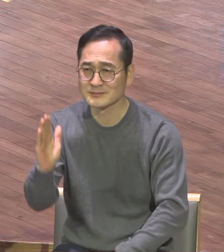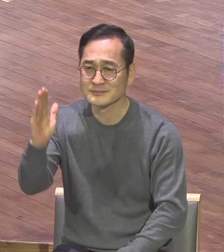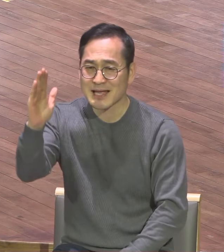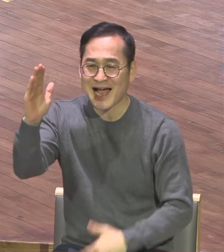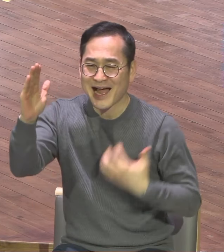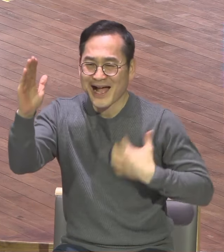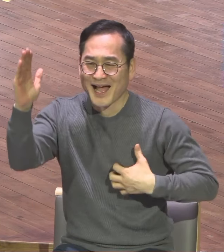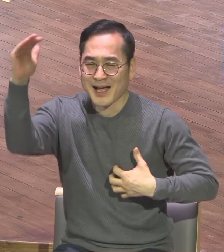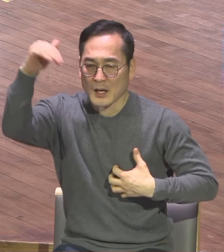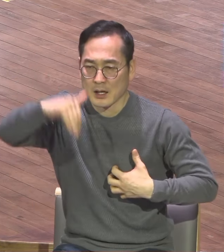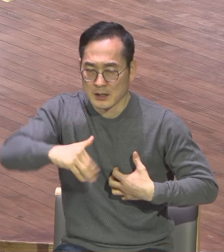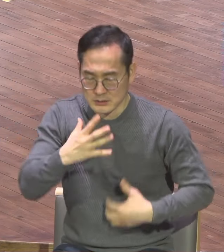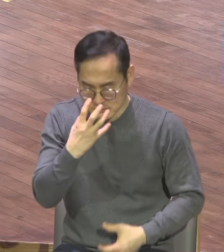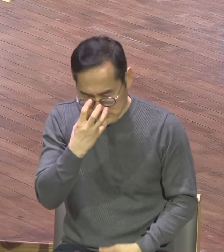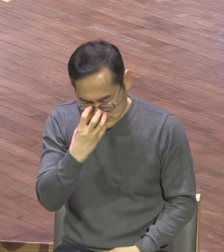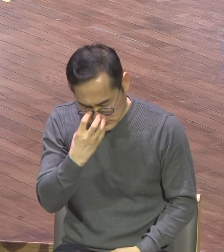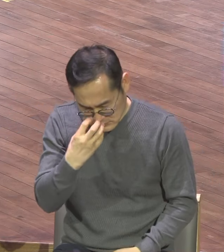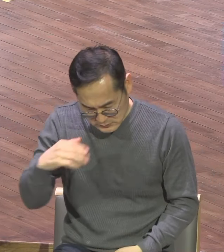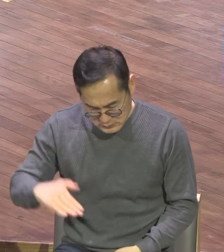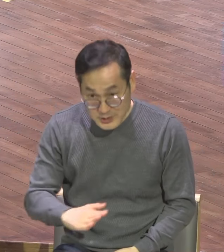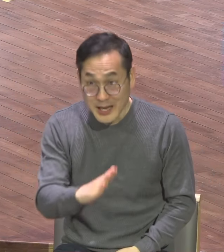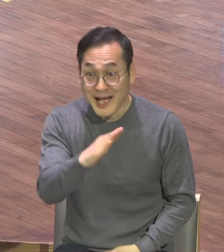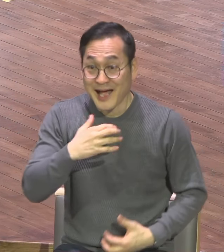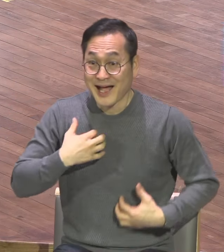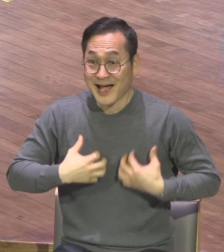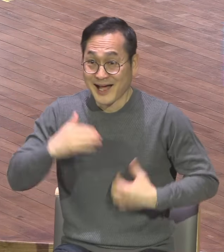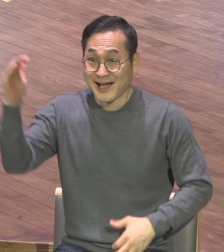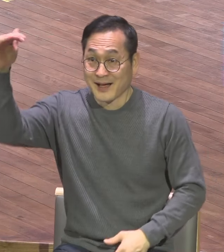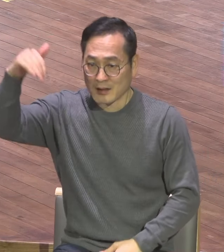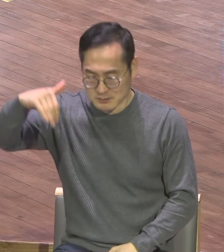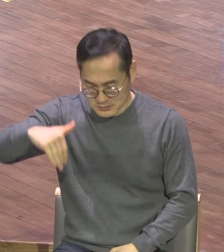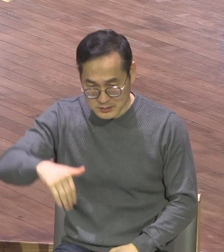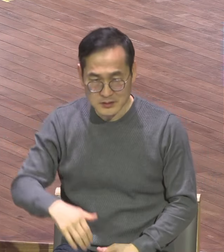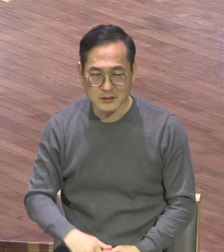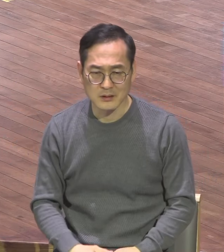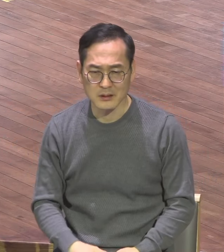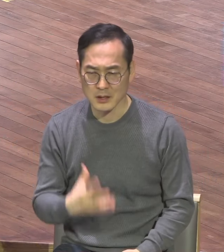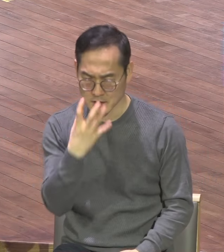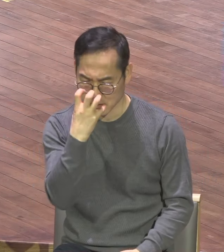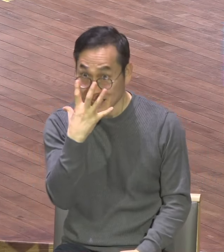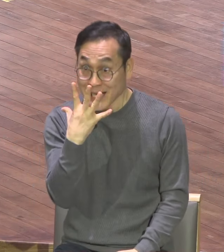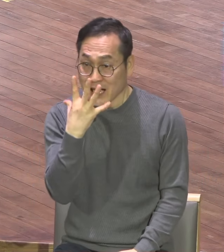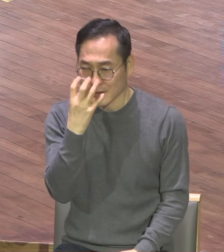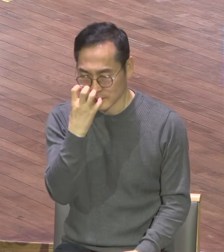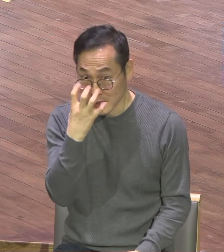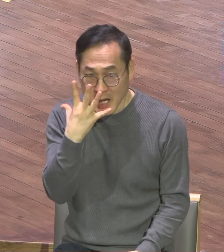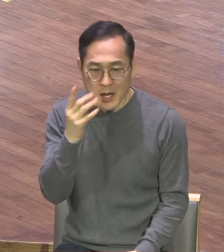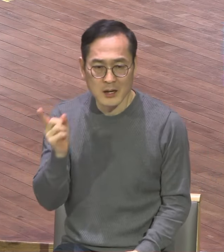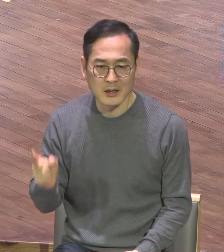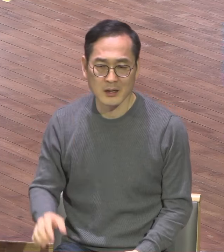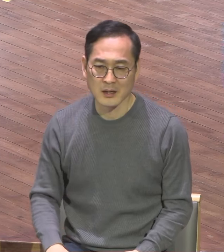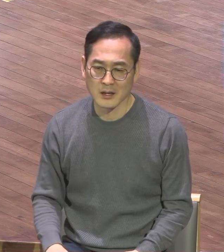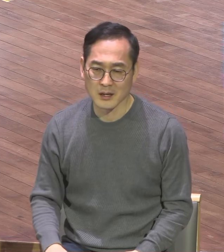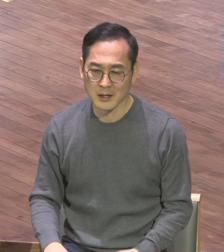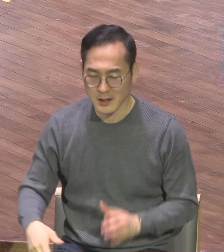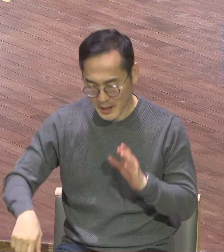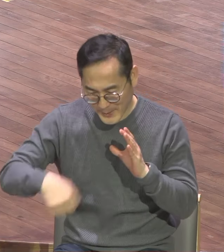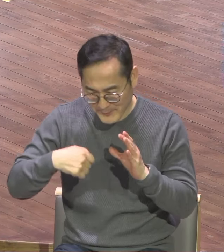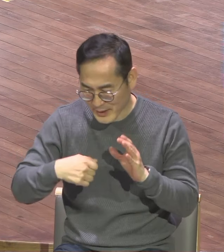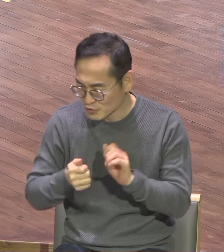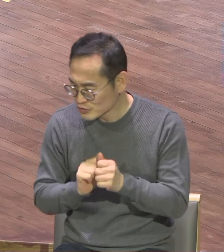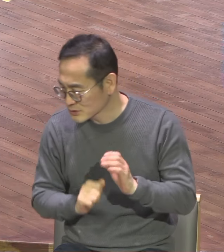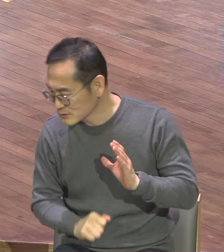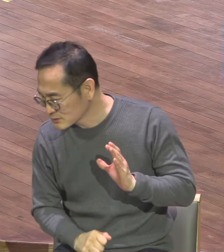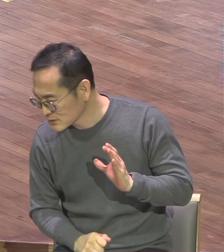막 일희일비하지요. 막 일희일비 그냥 막 어떤 분들을 보면 막 그냥 막 밥을 먹으면서도 주식을